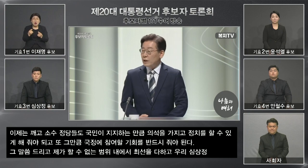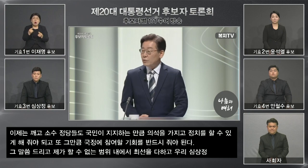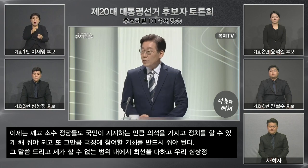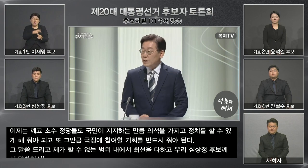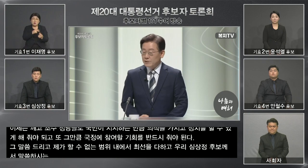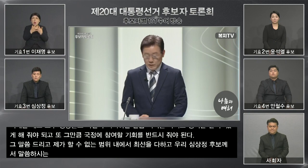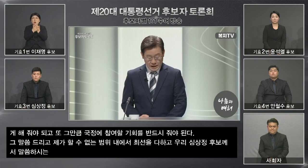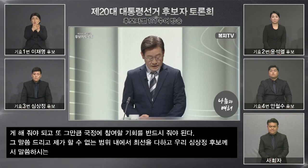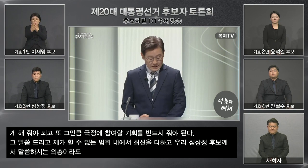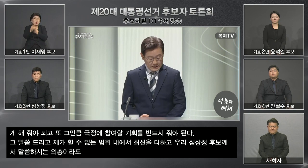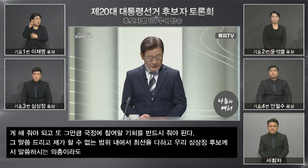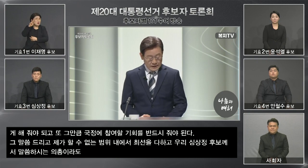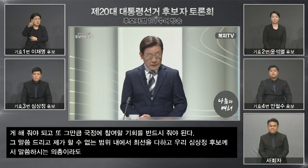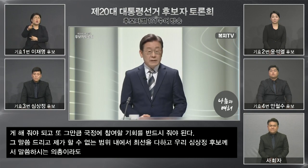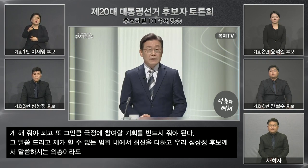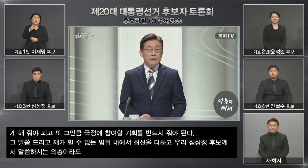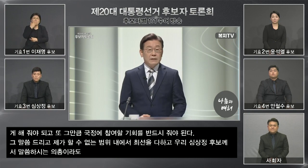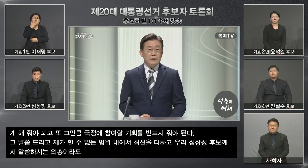모레라도 하도록 하겠습니다.